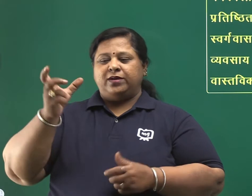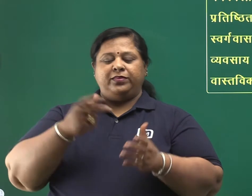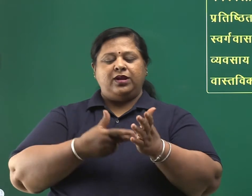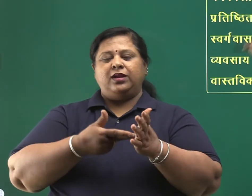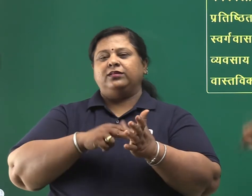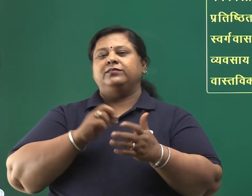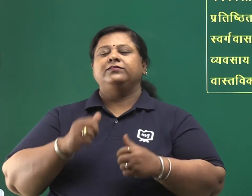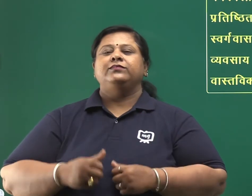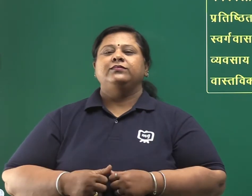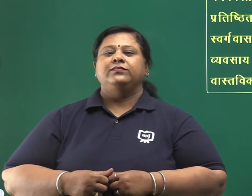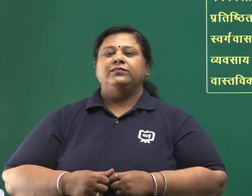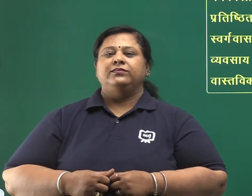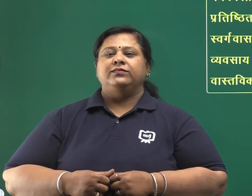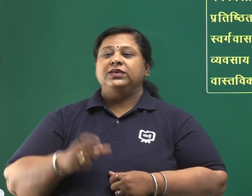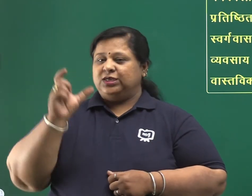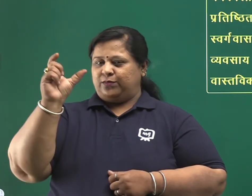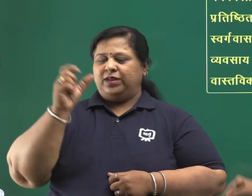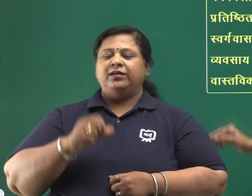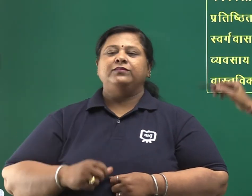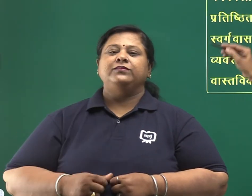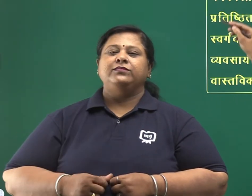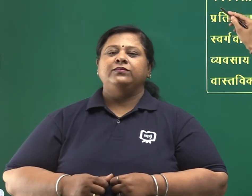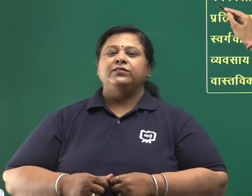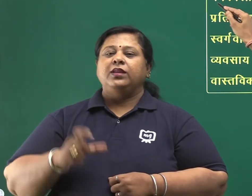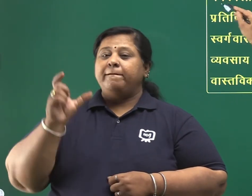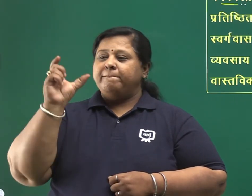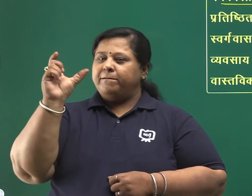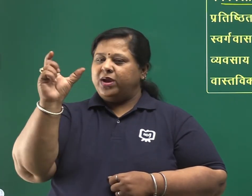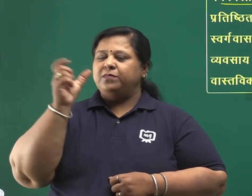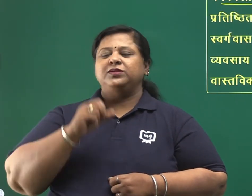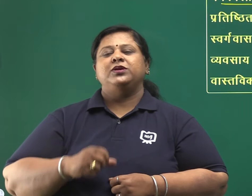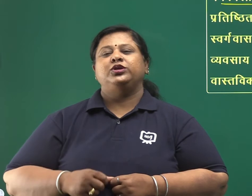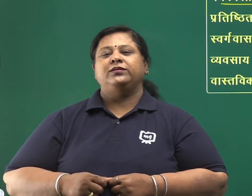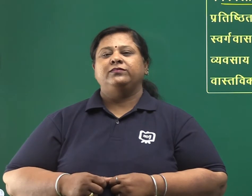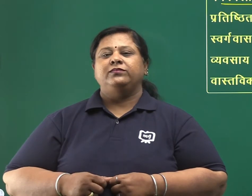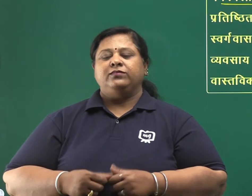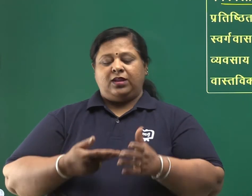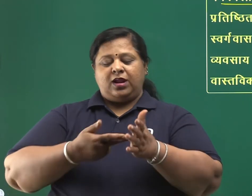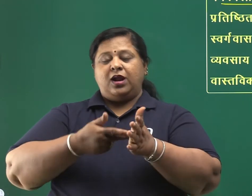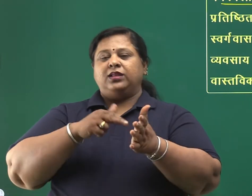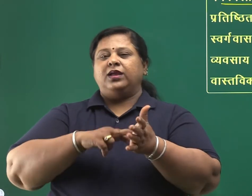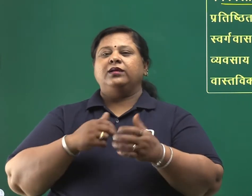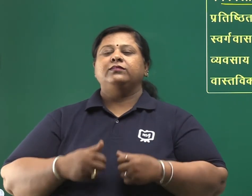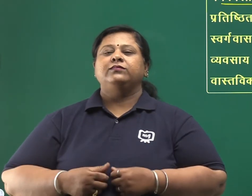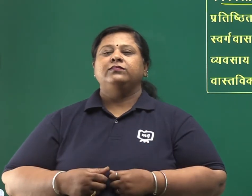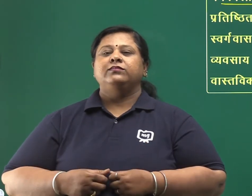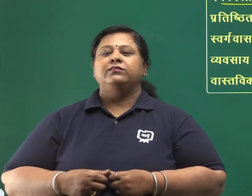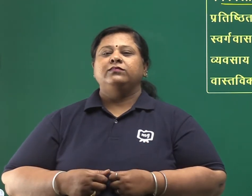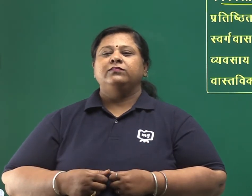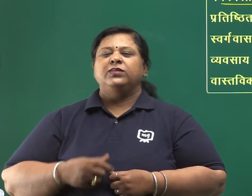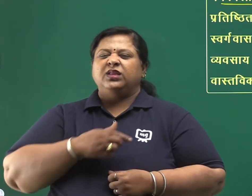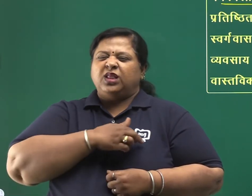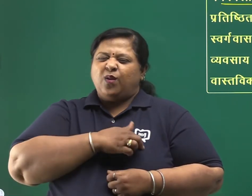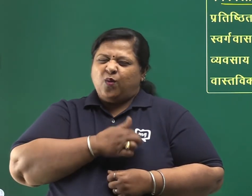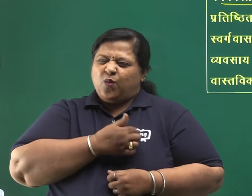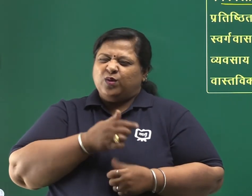शब्दार्थ। शब्द है मर्म स्पर्शी, अर्थ होगा दिल